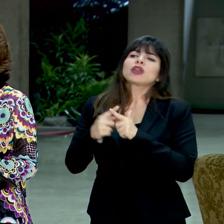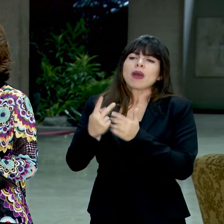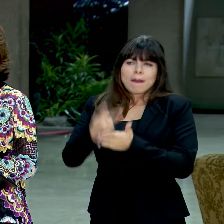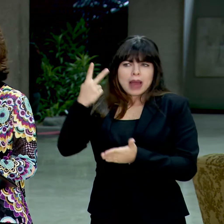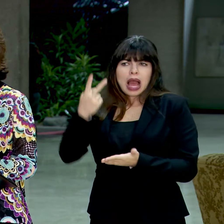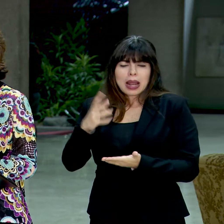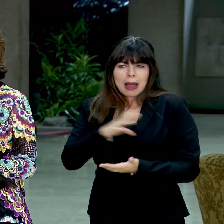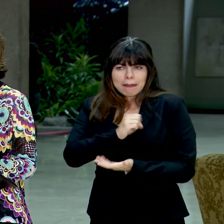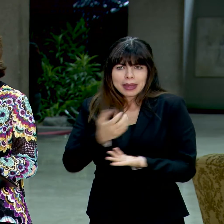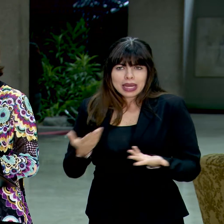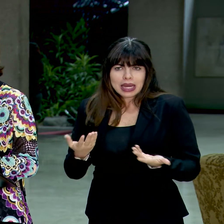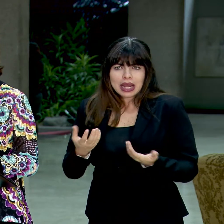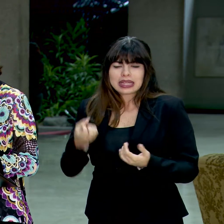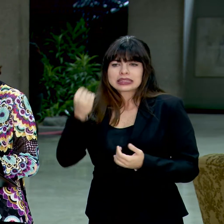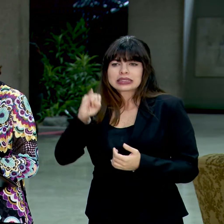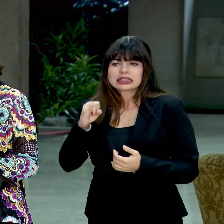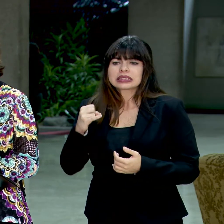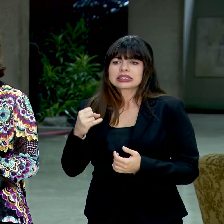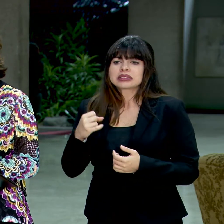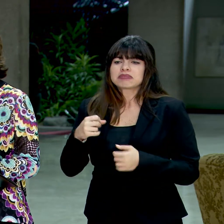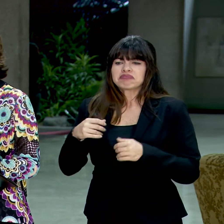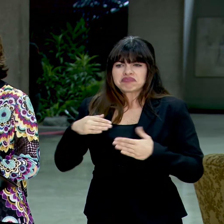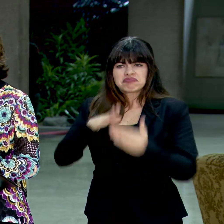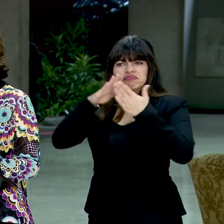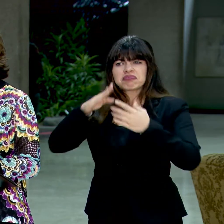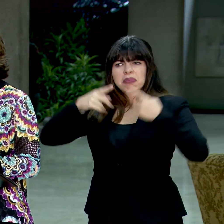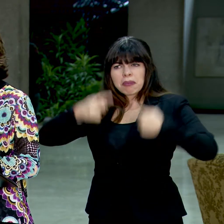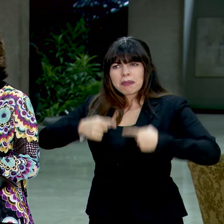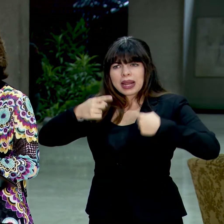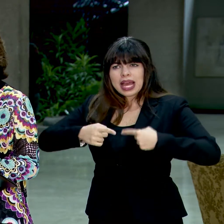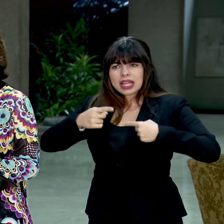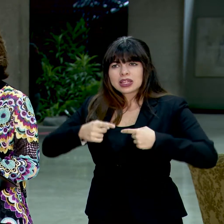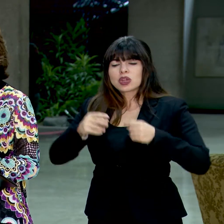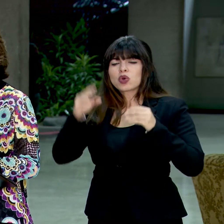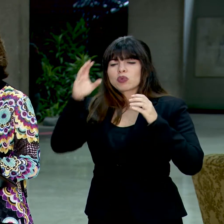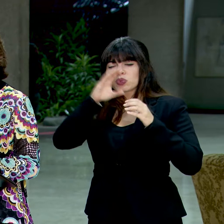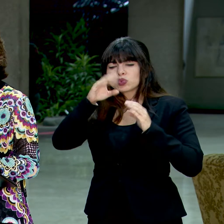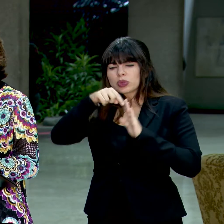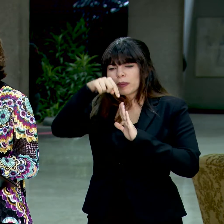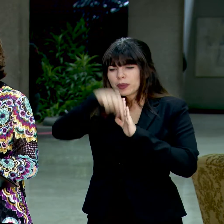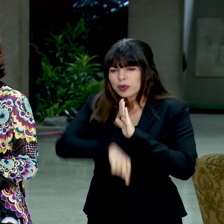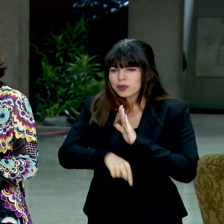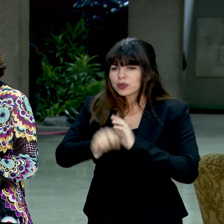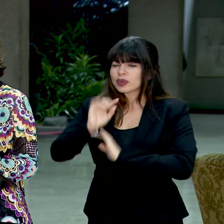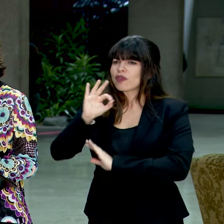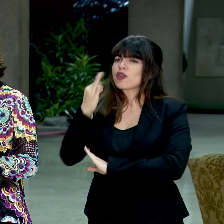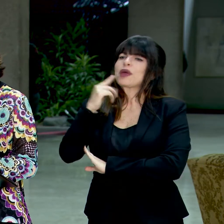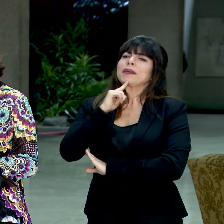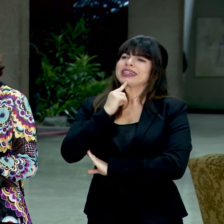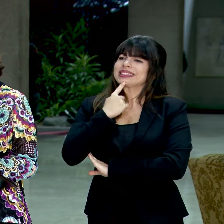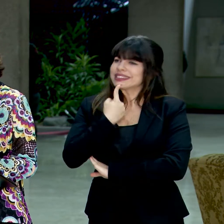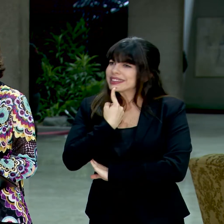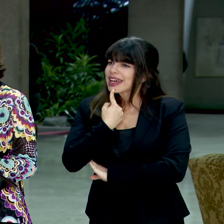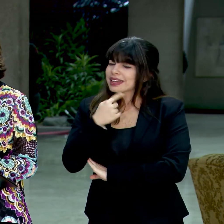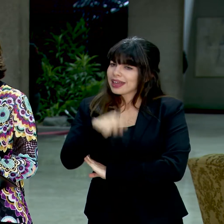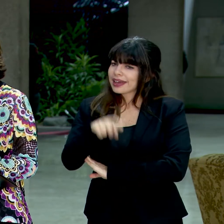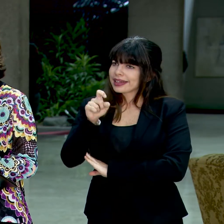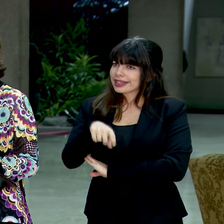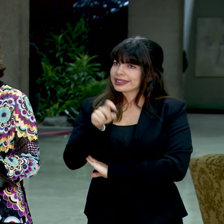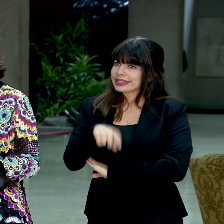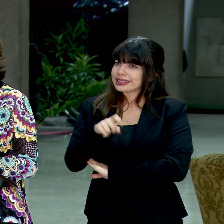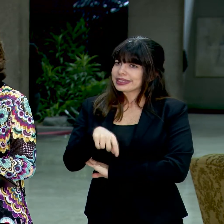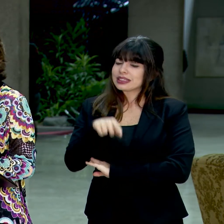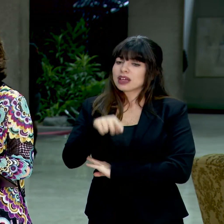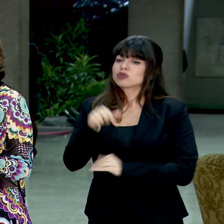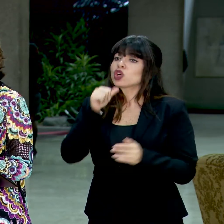pena que nos echemos el pleito con la profundidad y la seriedad con que se requiere. Con